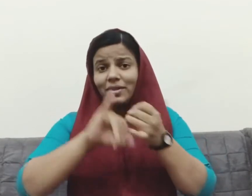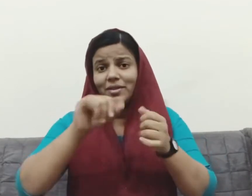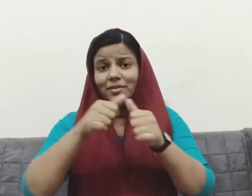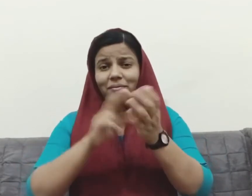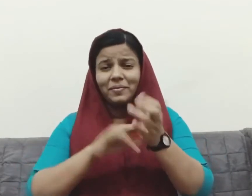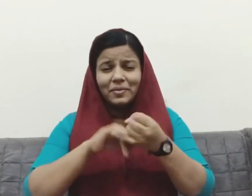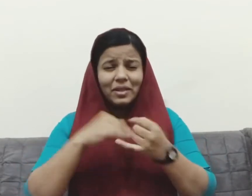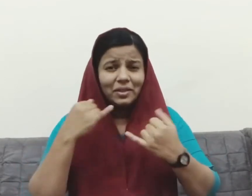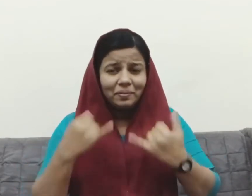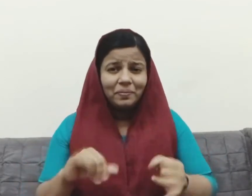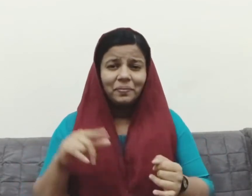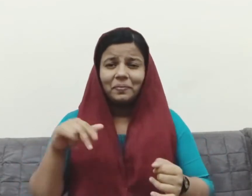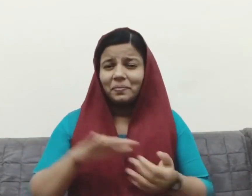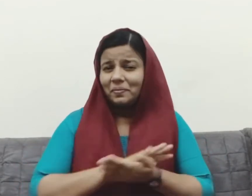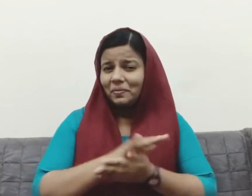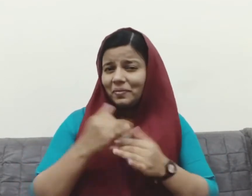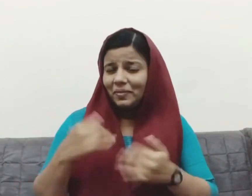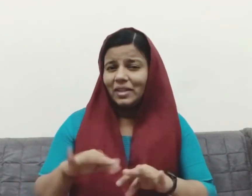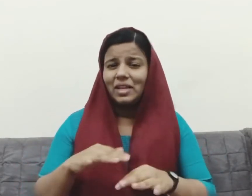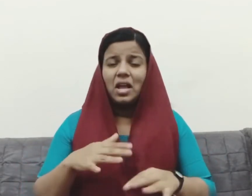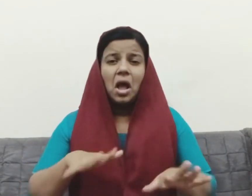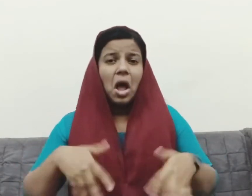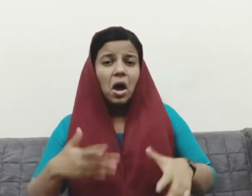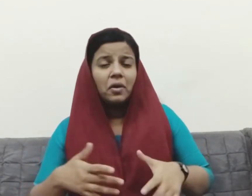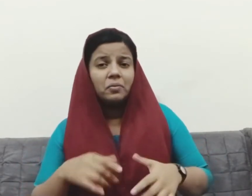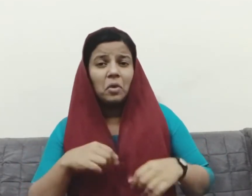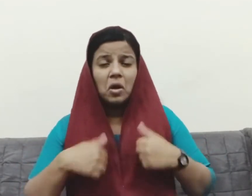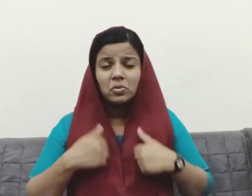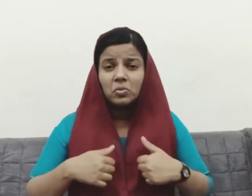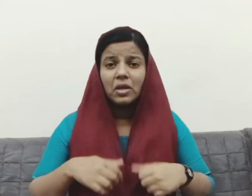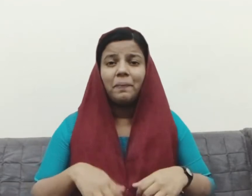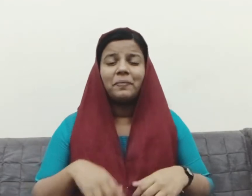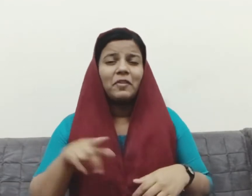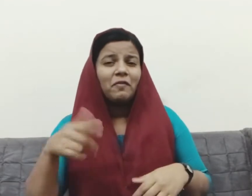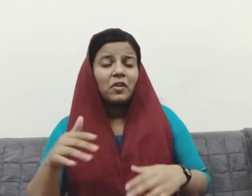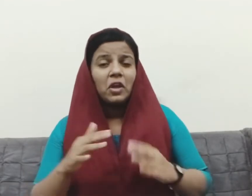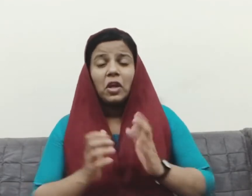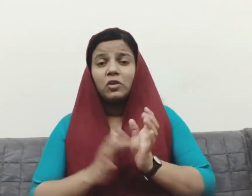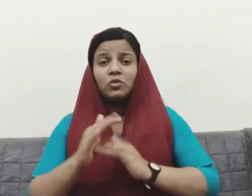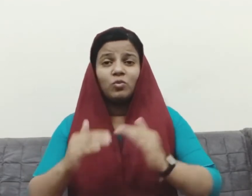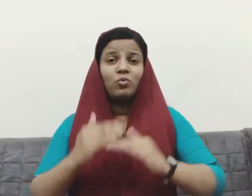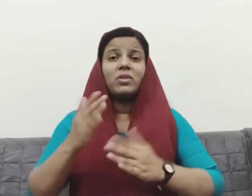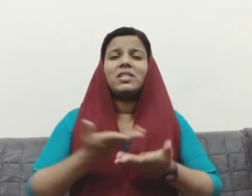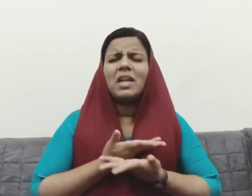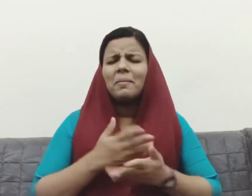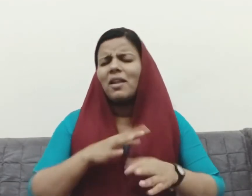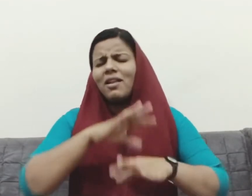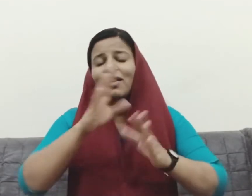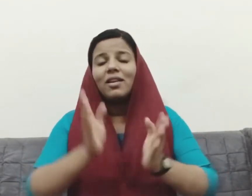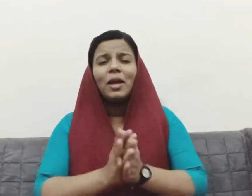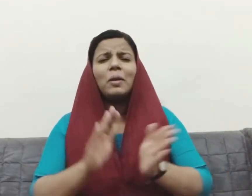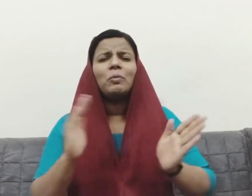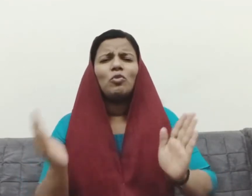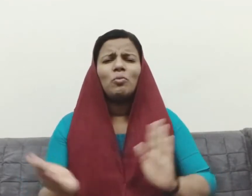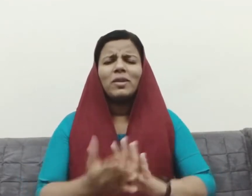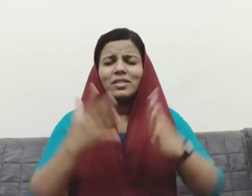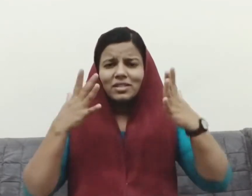ആകയാൽ ദുർനടപ്പ്, അശുദ്ധി, അതിരാഗം, ദുർമോഹം, വിഗ്രഹാരാധനയായ അത്യാഗ്രഹം, ഇങ്ങനെ നിങ്ങളുടെ ഭൂമിയിലുള്ള